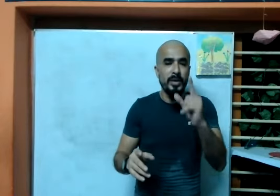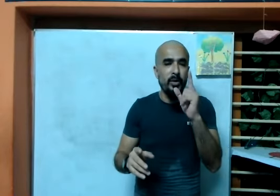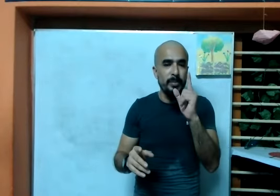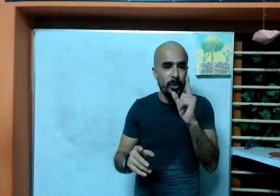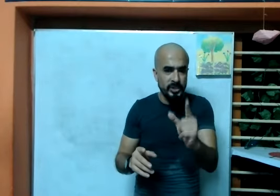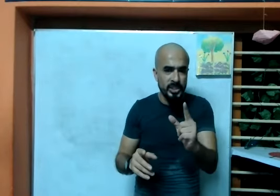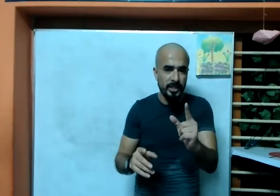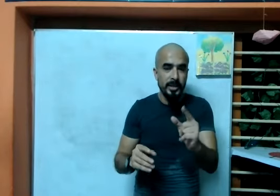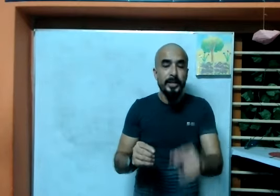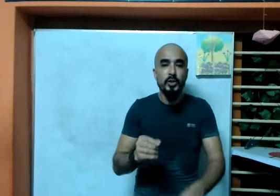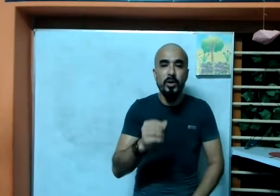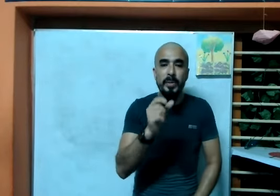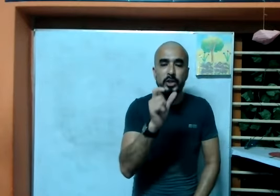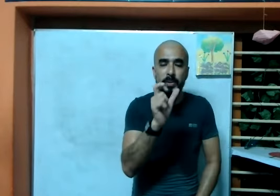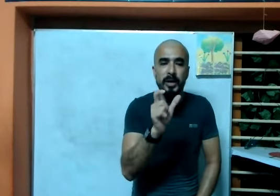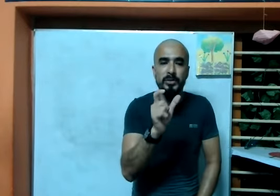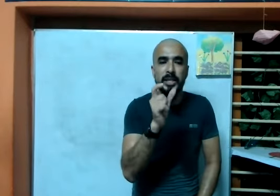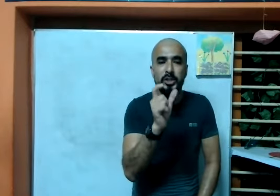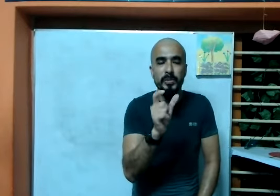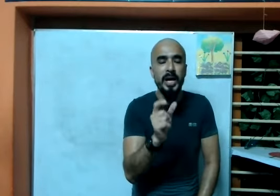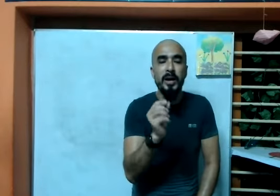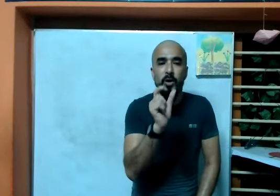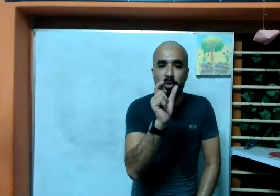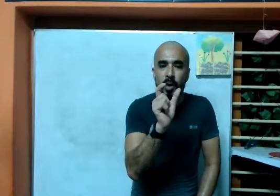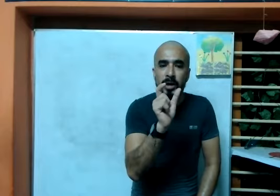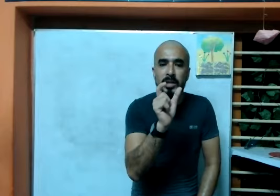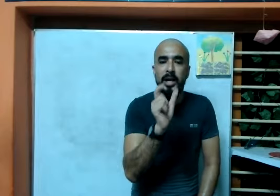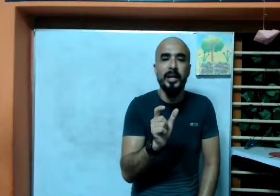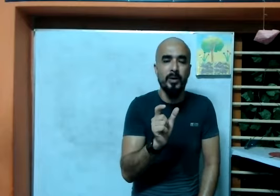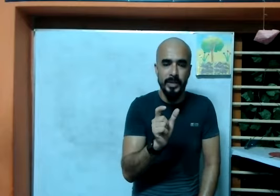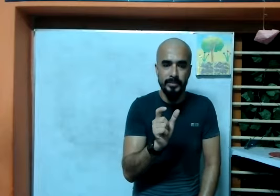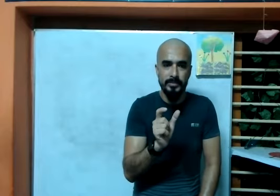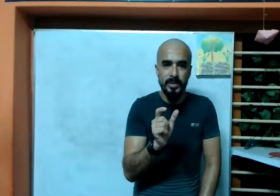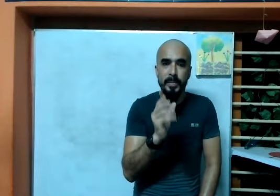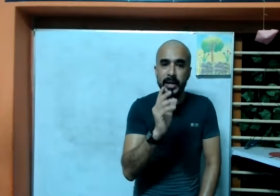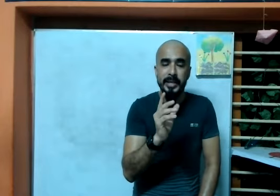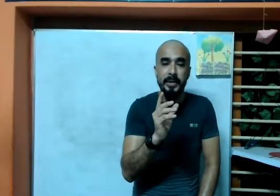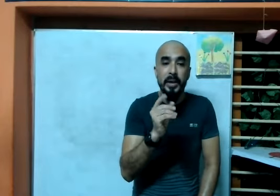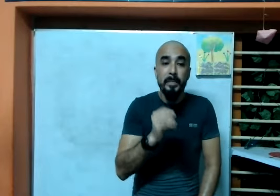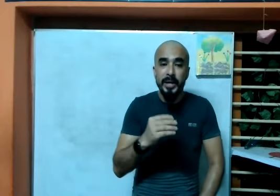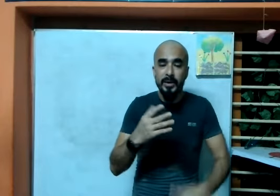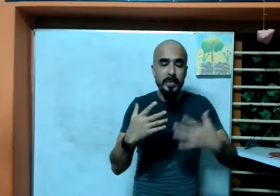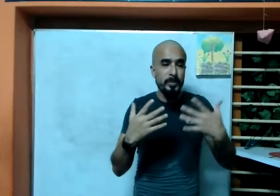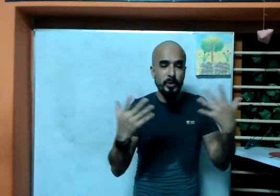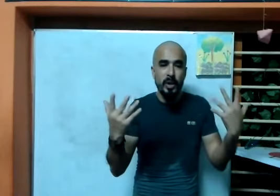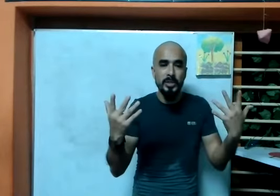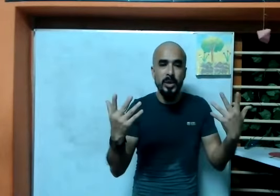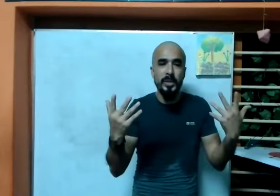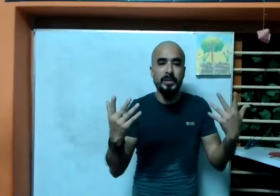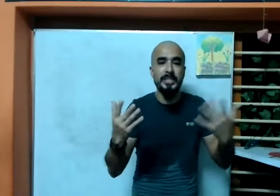কাউকে বলছি, তখন আমার সুবিধা হচ্ছে, কি সুবিধা, ওই হোয়াট থাকার কারণে। মানে কি, মানে হলো আমি খুব সহজে বলে বলতে পারছি,